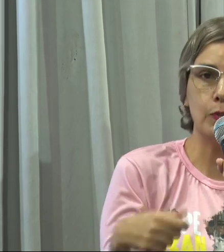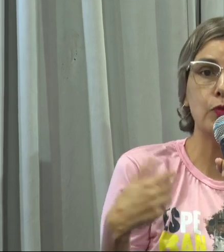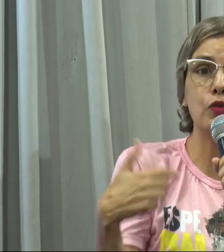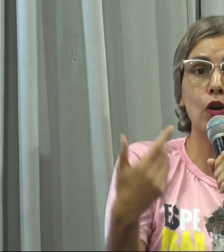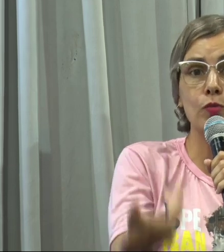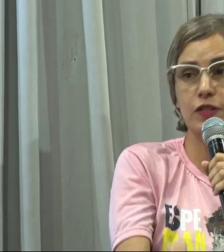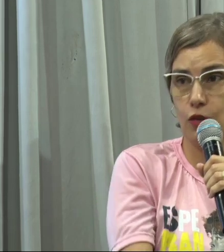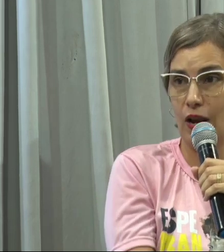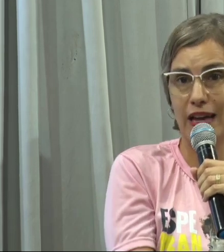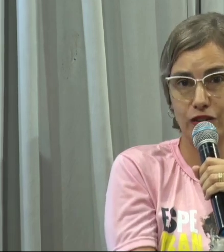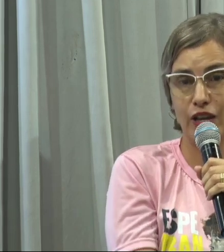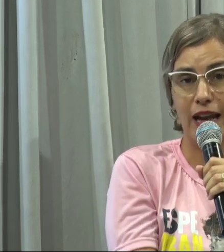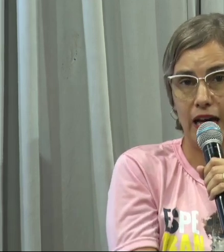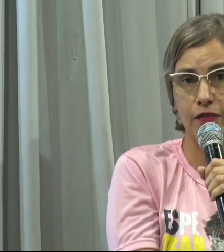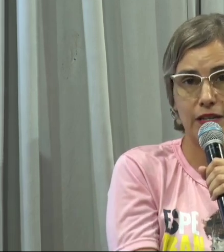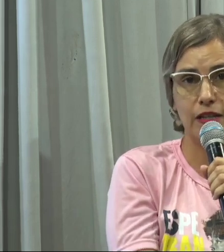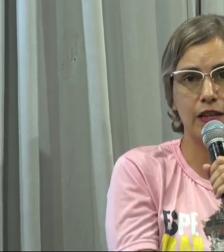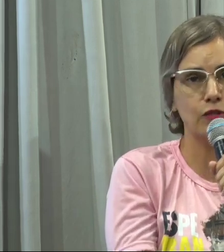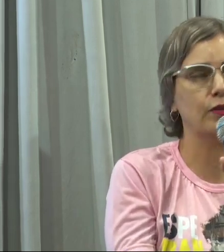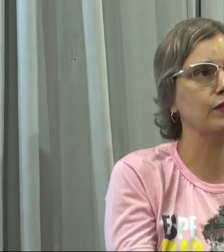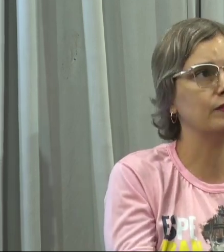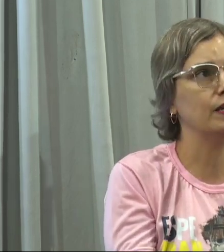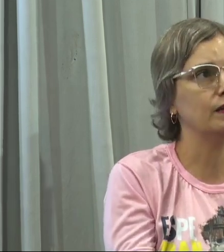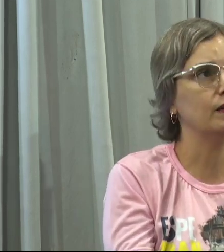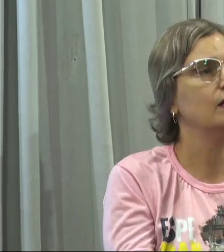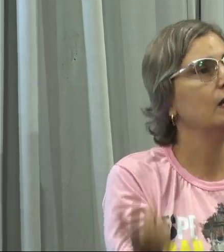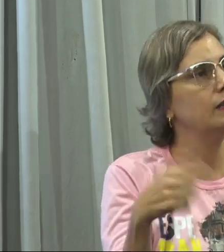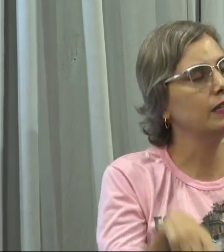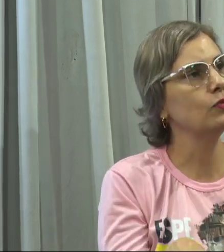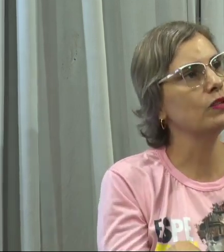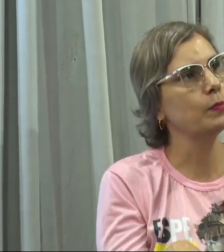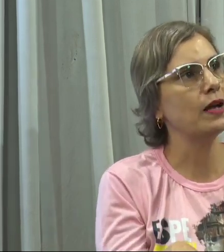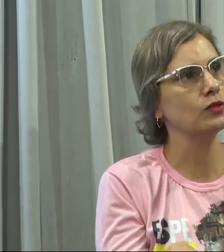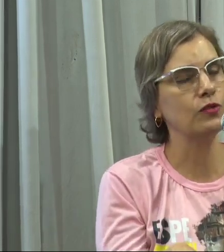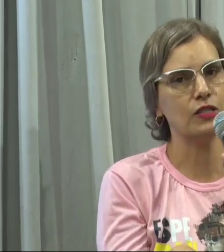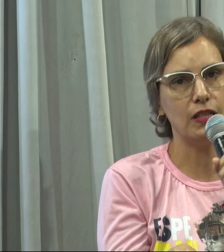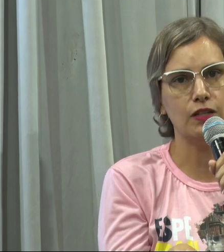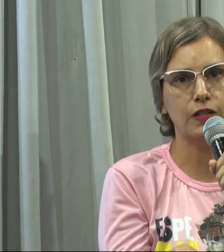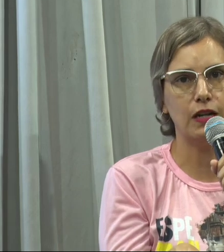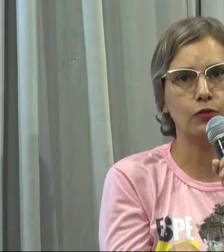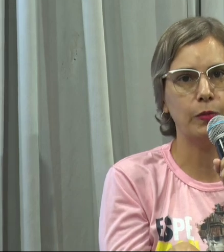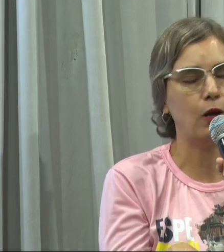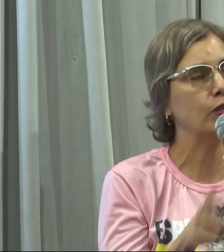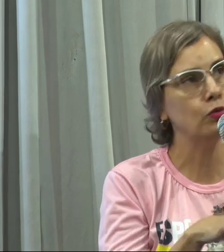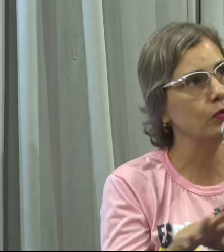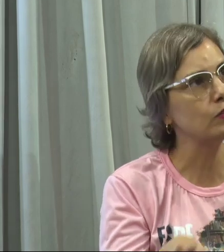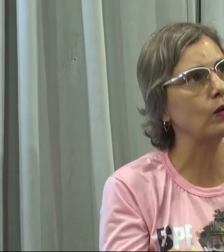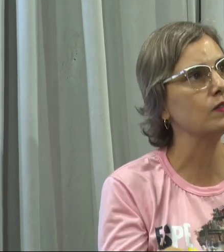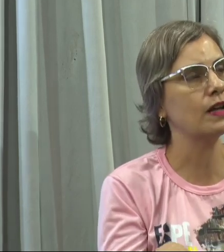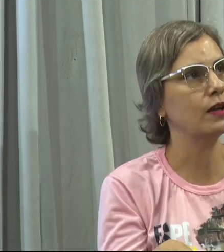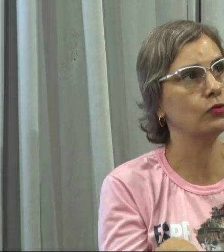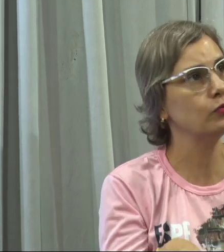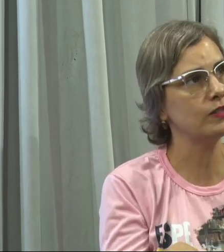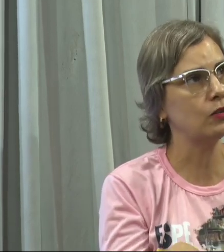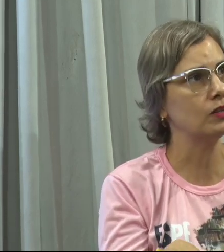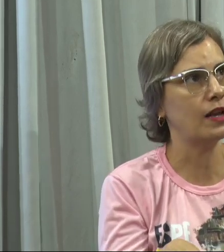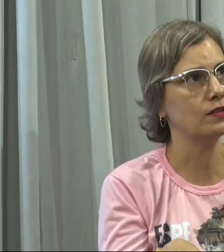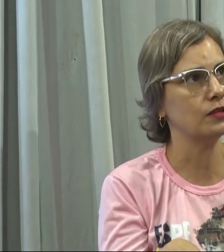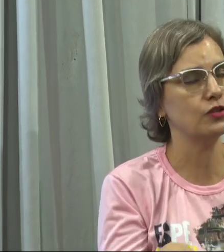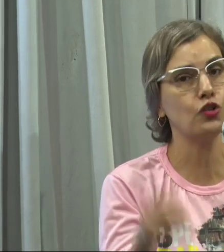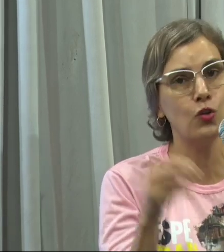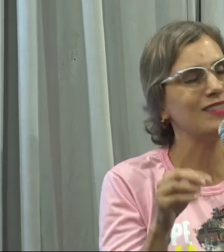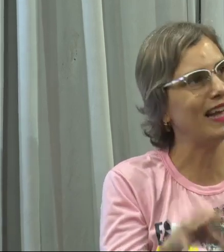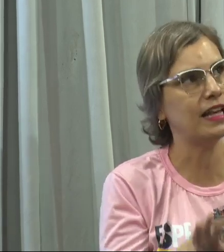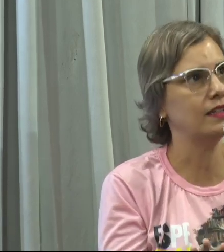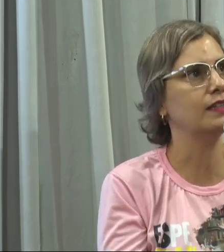e a segurança para os ônibus escolares chegarem e fazerem a sua visita dentro do espaço da Universidade Federal do Piauí.